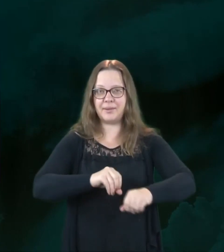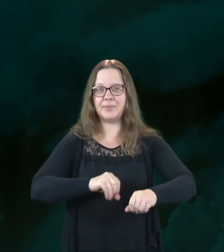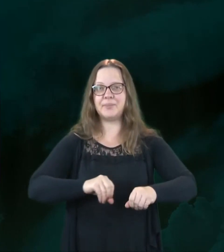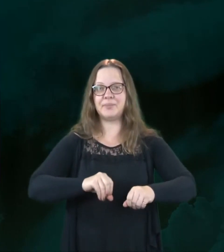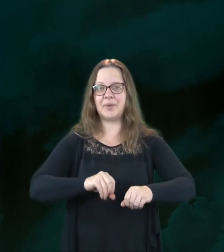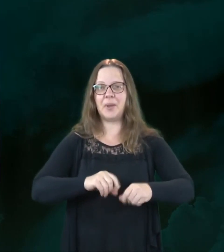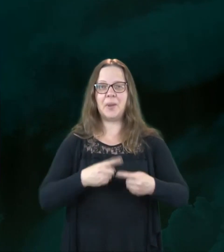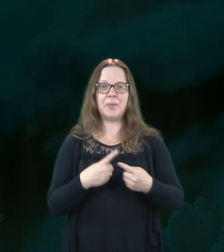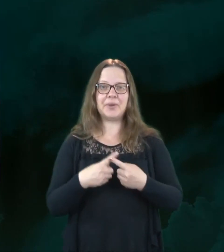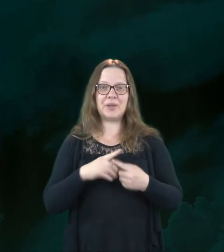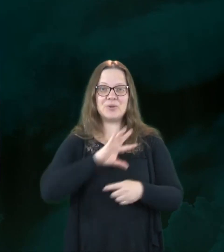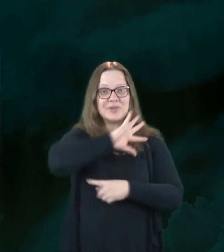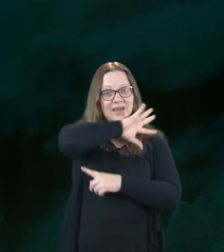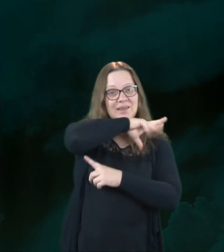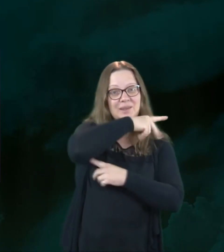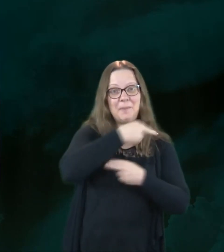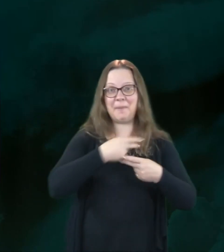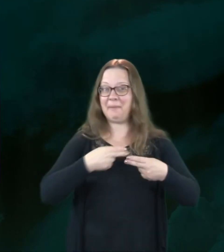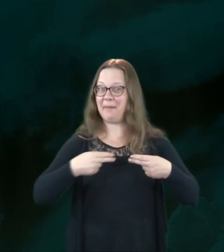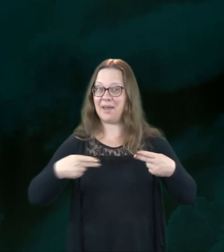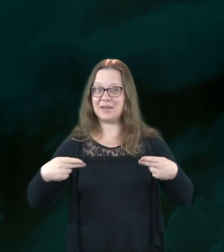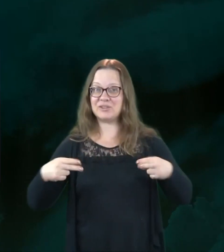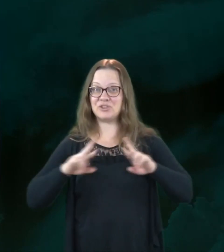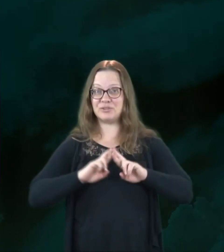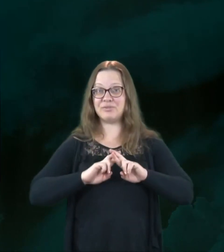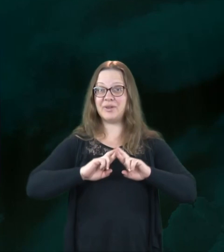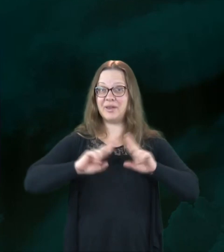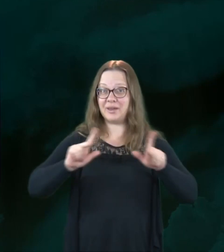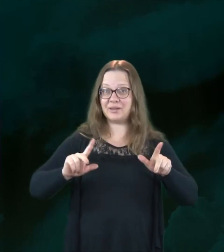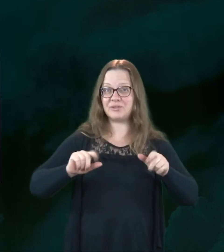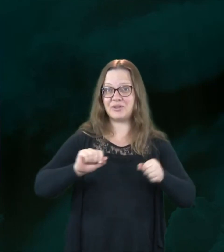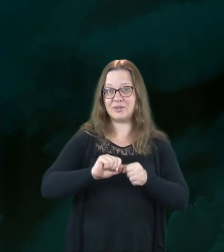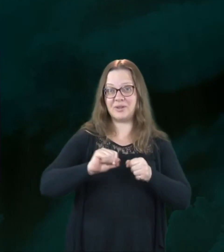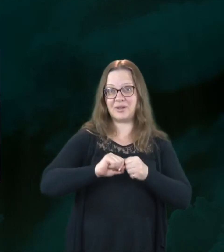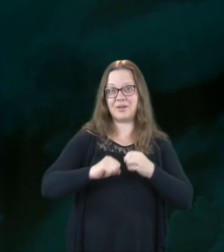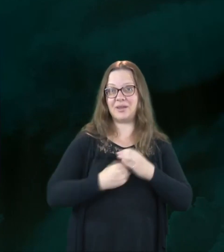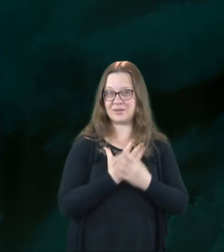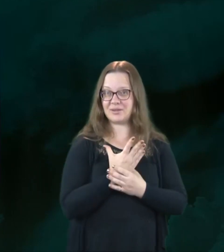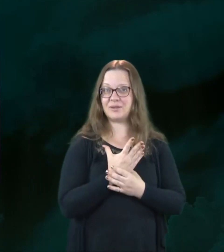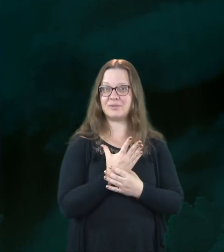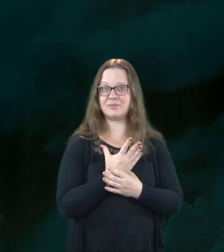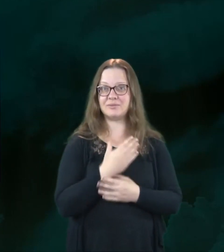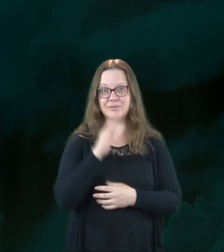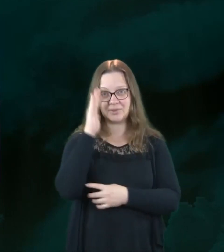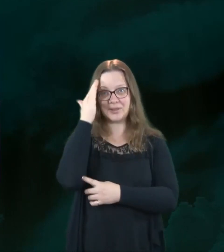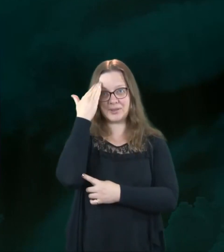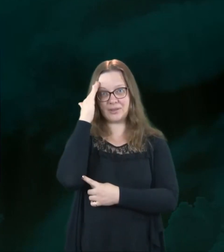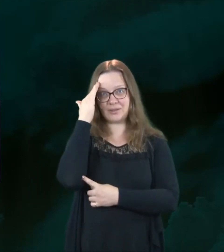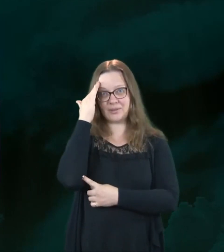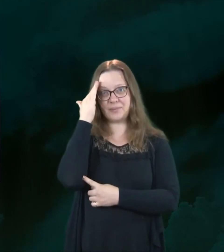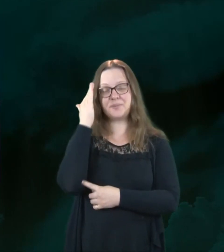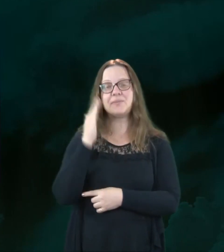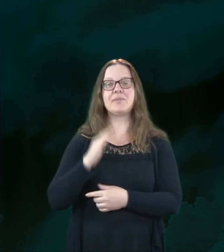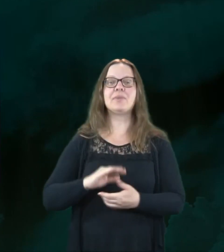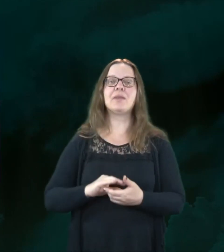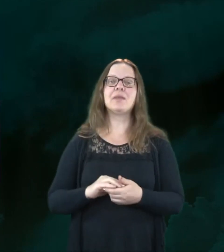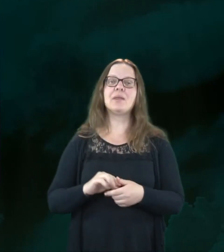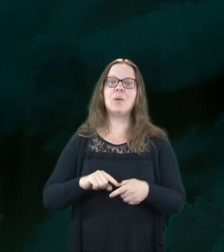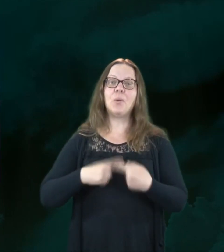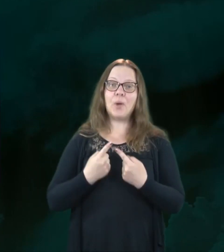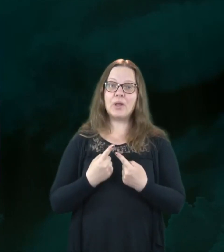pó da terra. A nossa criação surgiu, deu vida para nós, quando